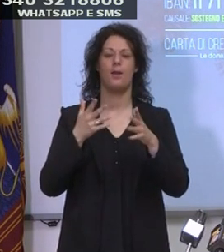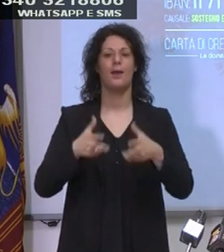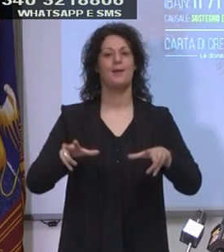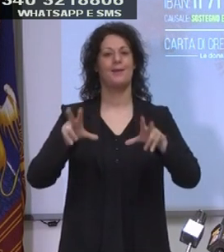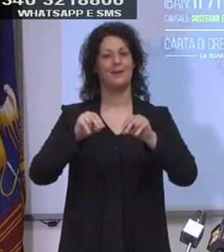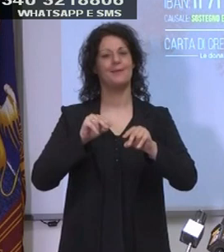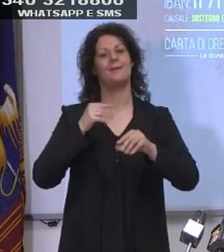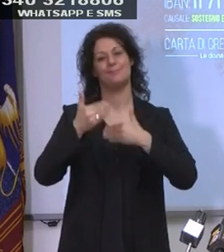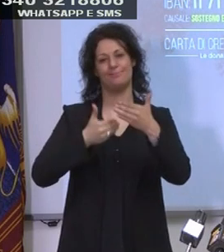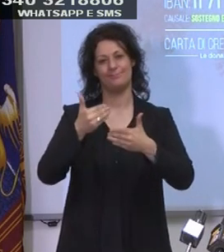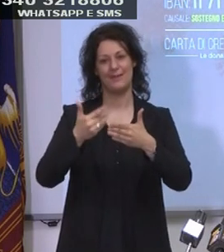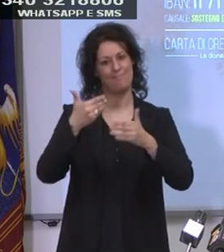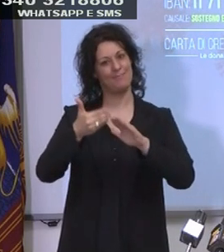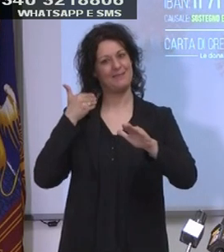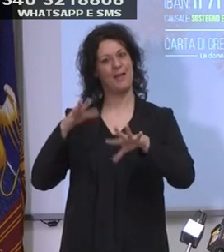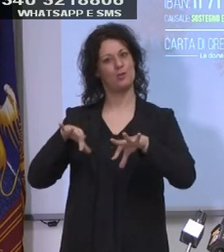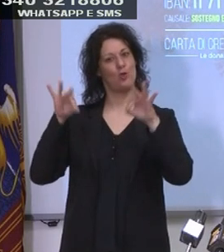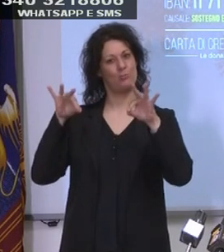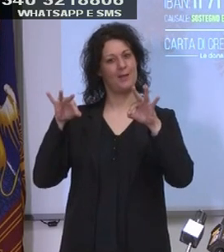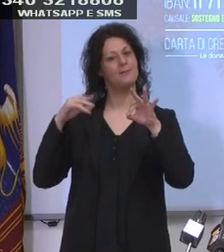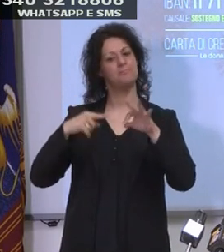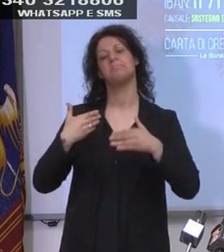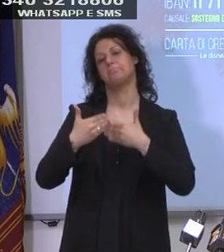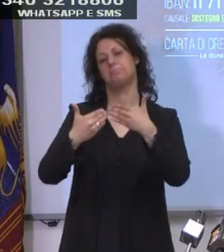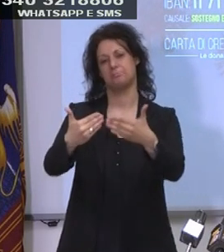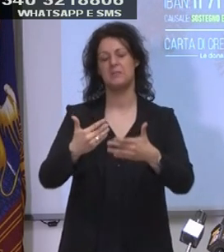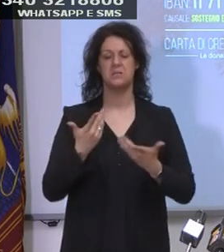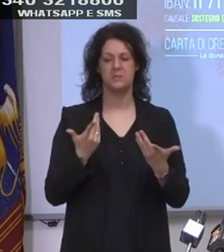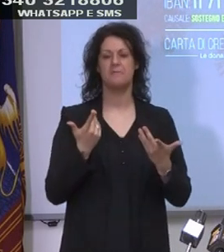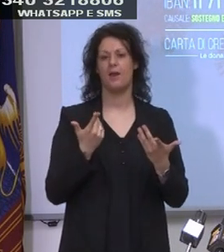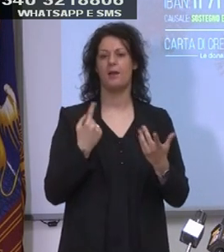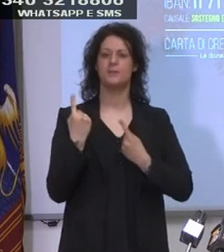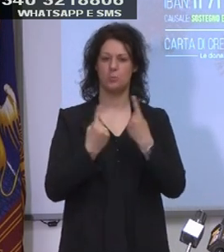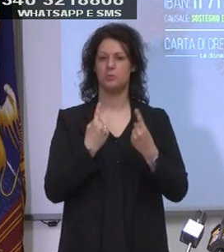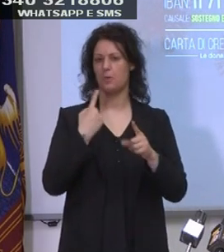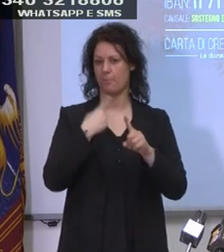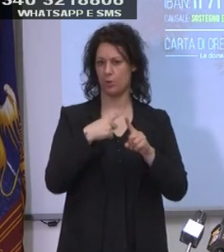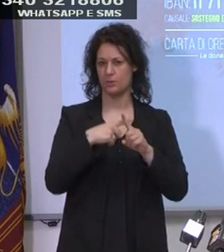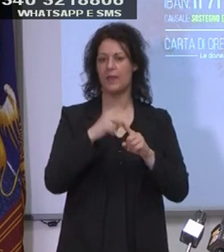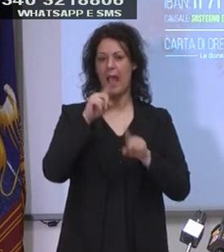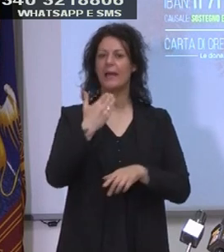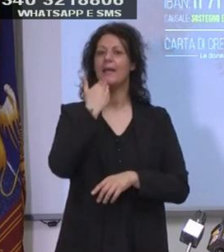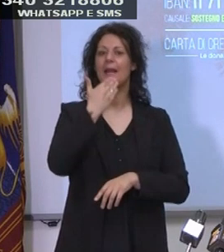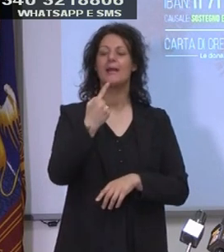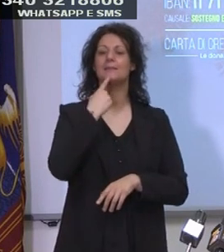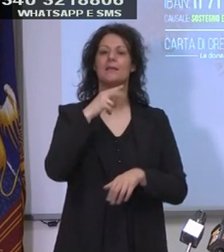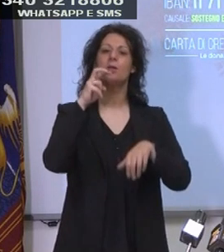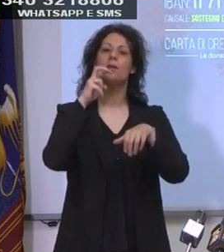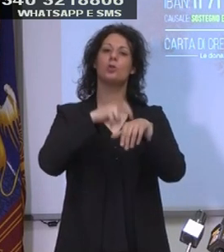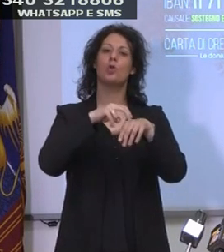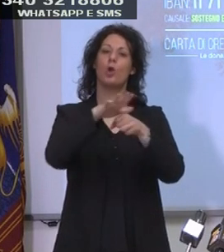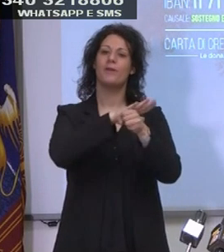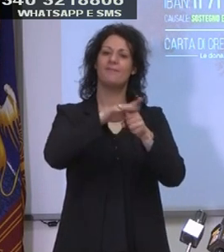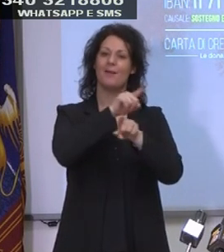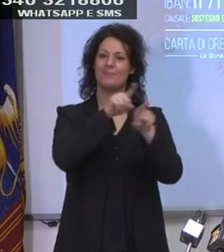fatto sospese. Quindi siamo a un buon punto, anche con l'aiuto dei medici di medicina che hanno riprogrammato,